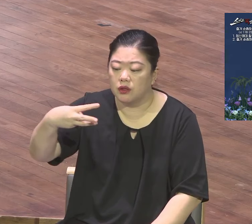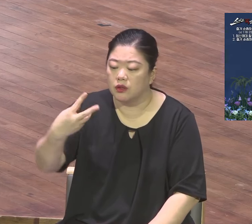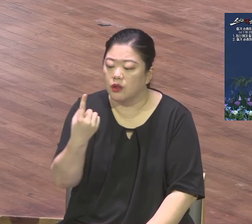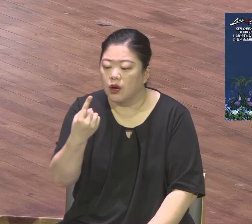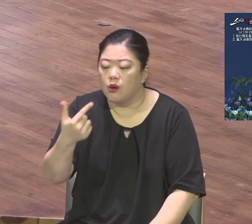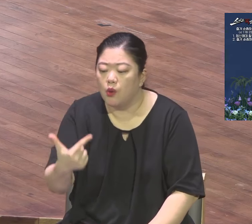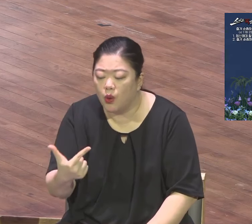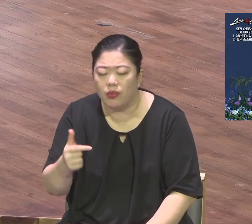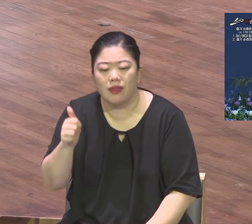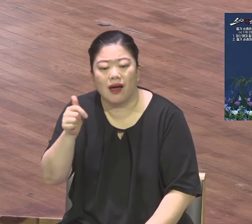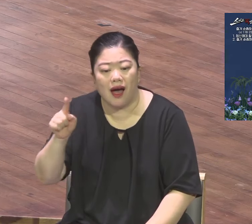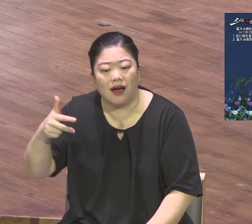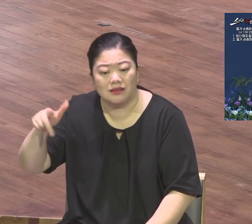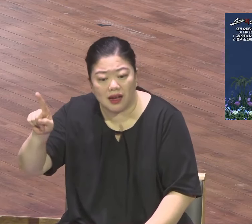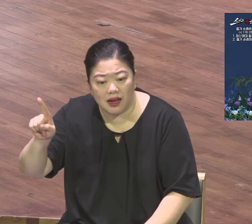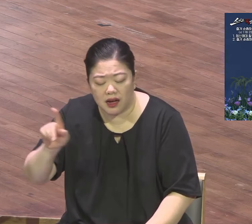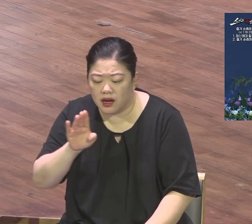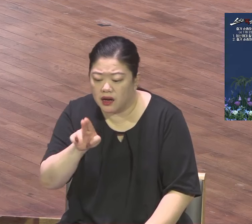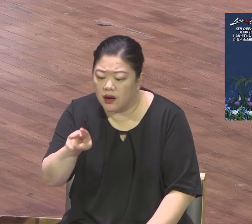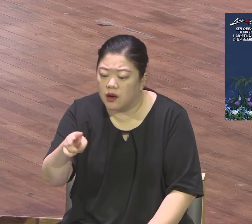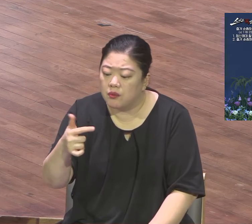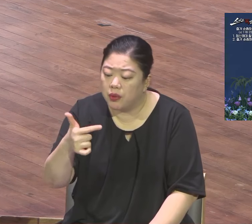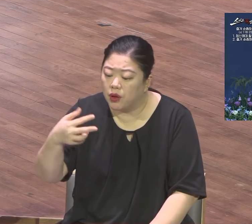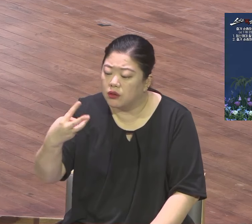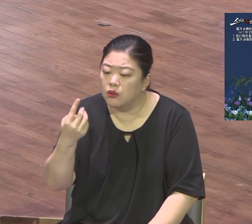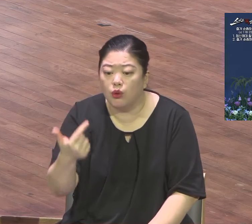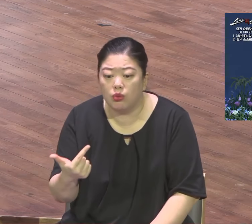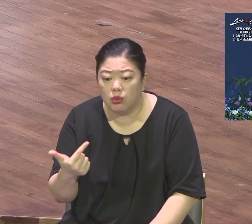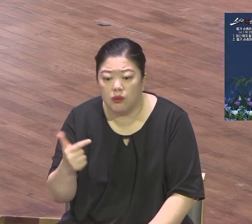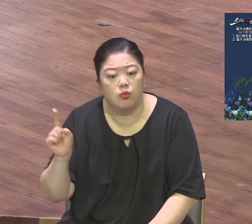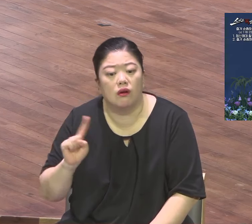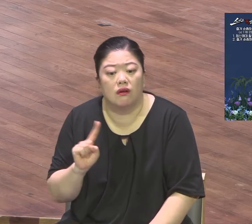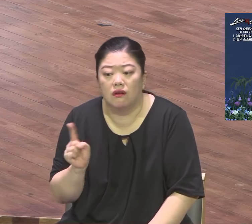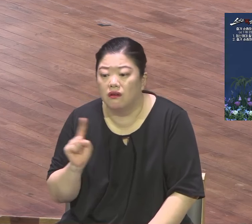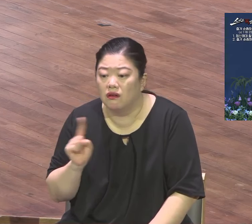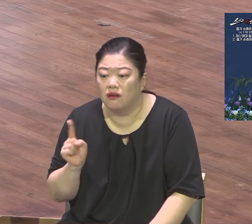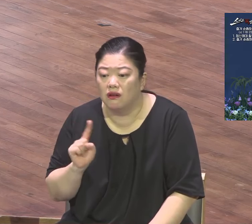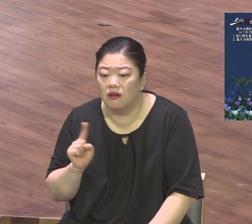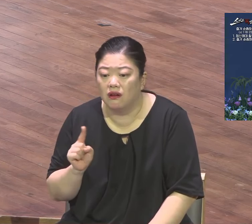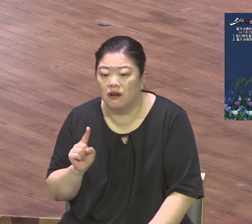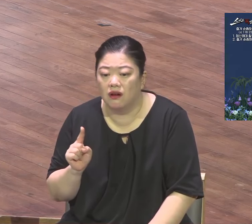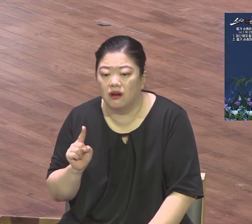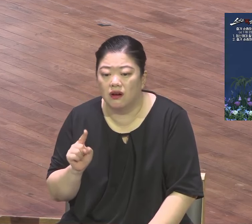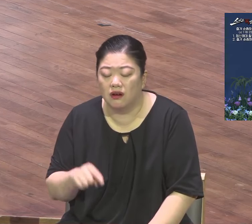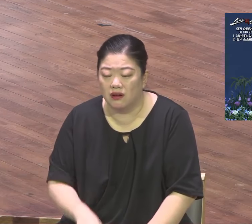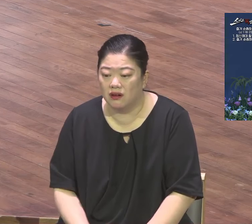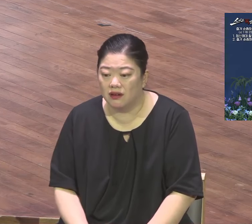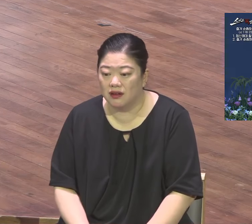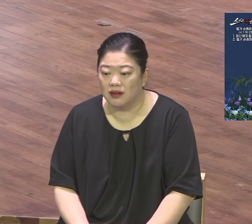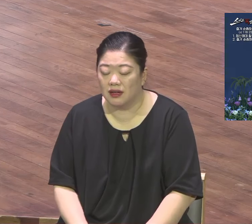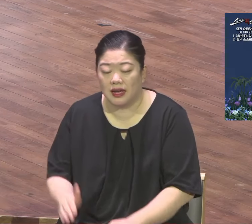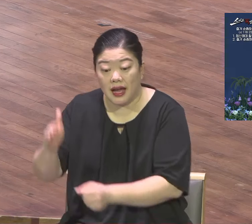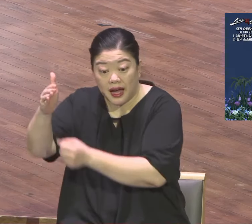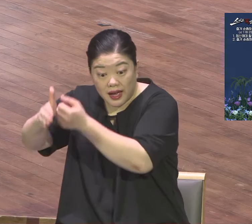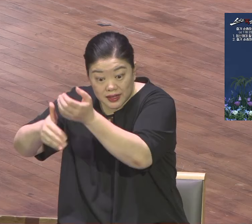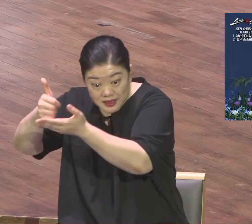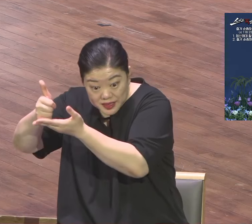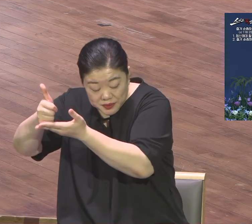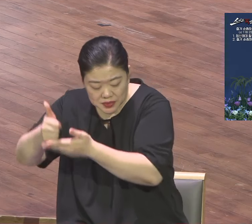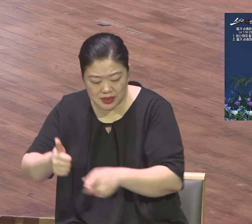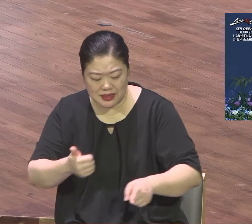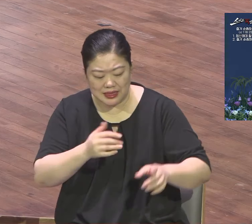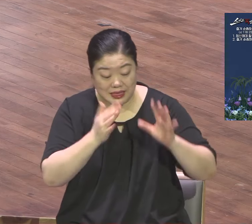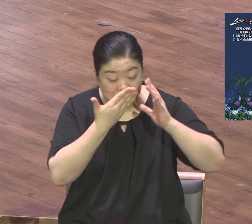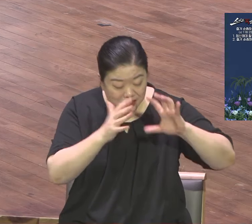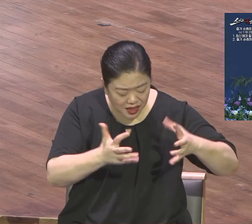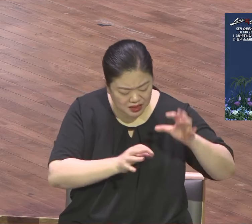변론하자. 변론한다. 하나님께서 이스라엘 백성들의 죄악을 일방적으로 벌하지 아니하시고 이들로